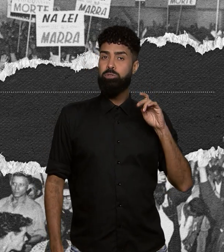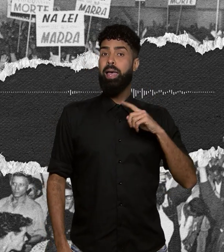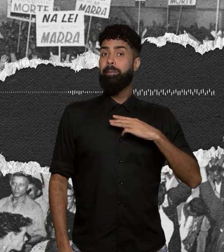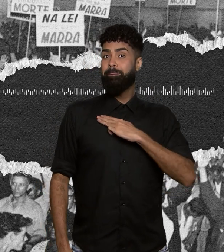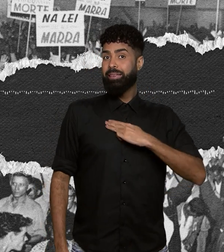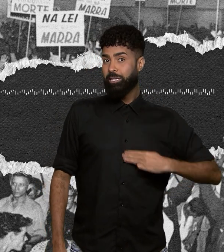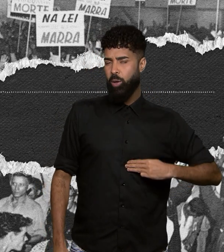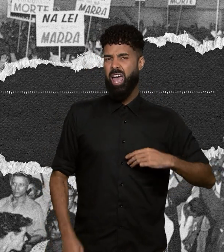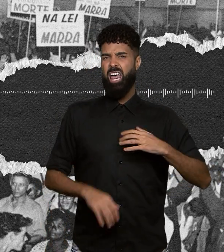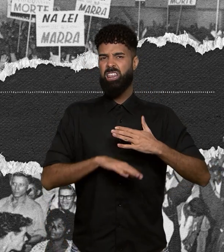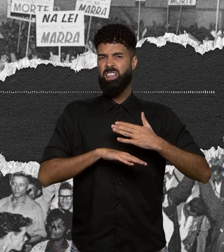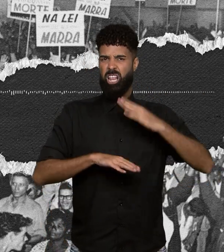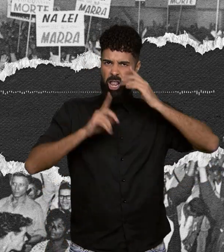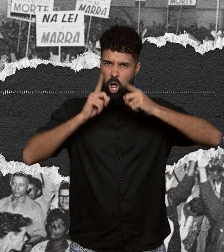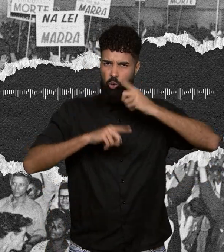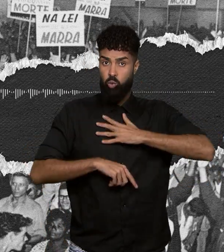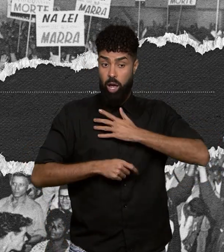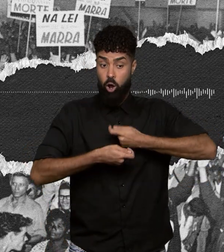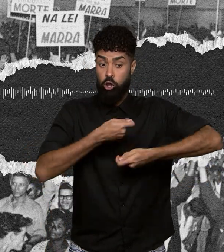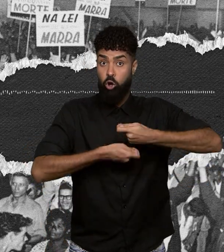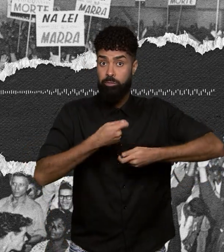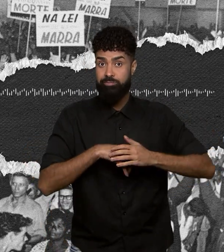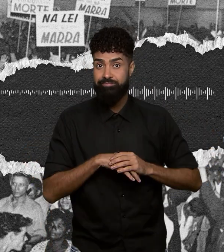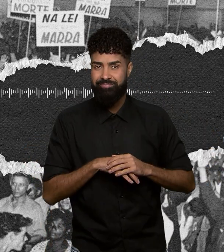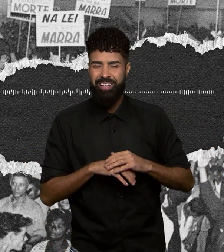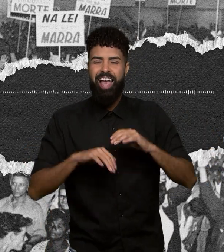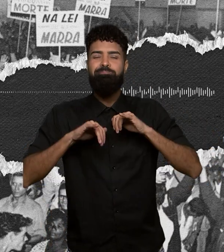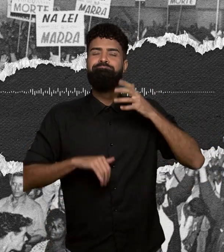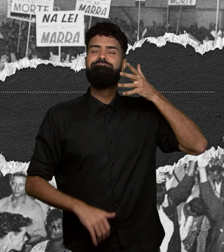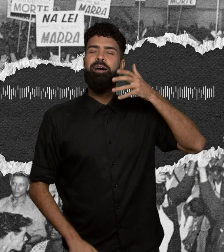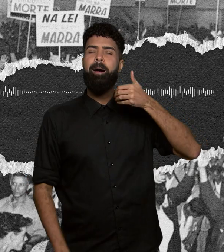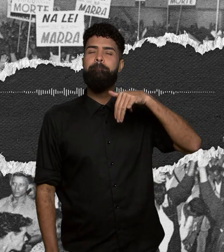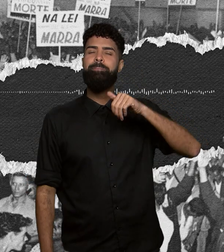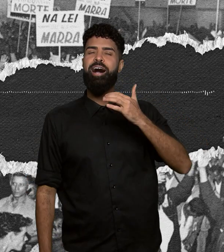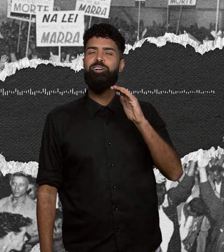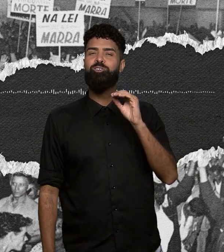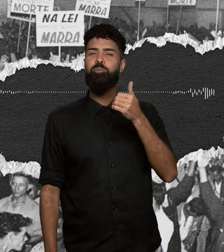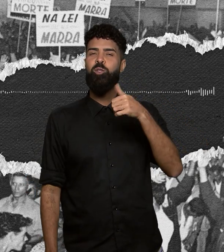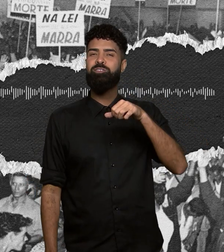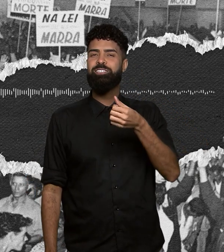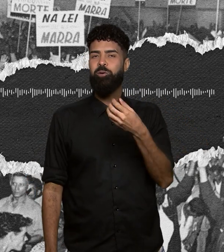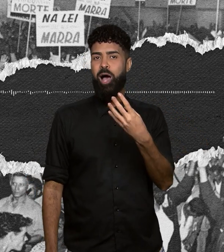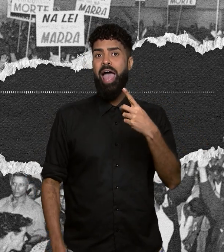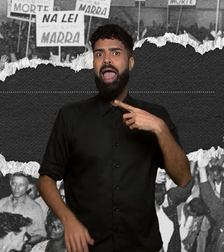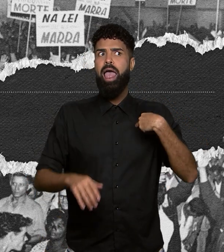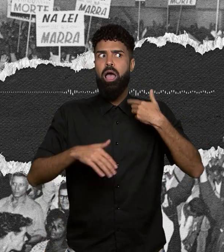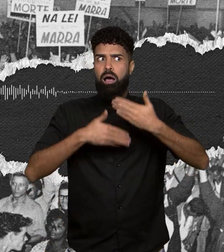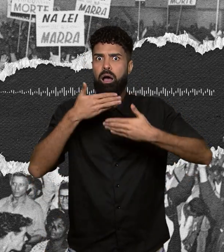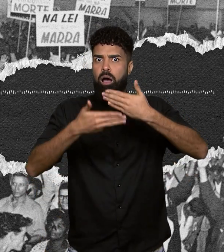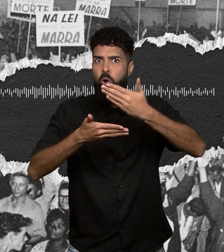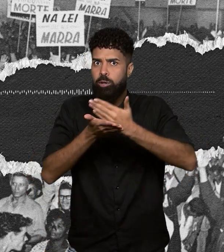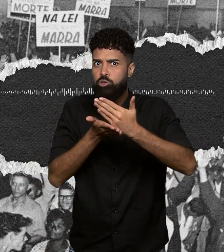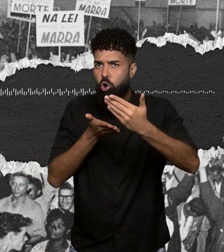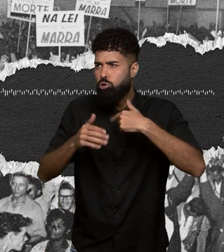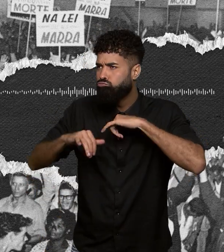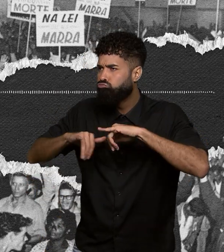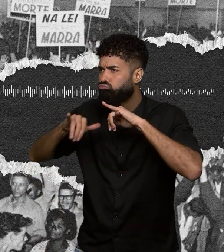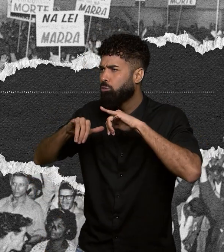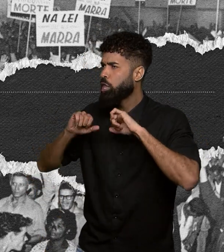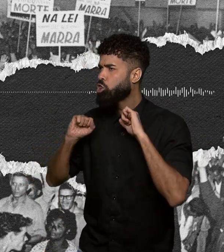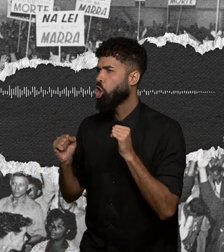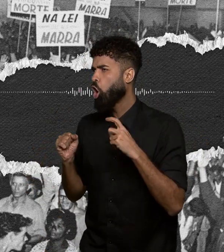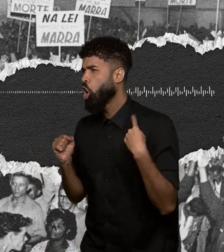econômica aquele anúncio de março de 64 era o desenrolar dessa história toda da campanha do petróleo é noso e depois de outra